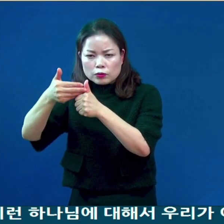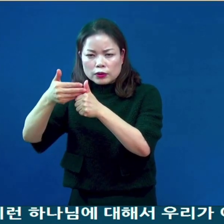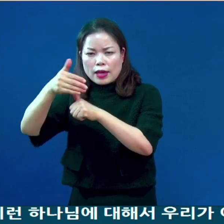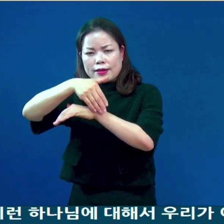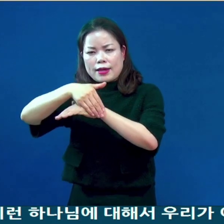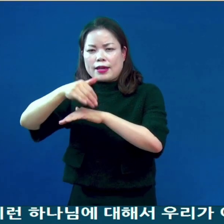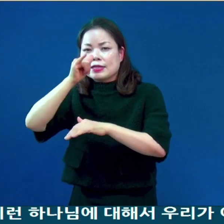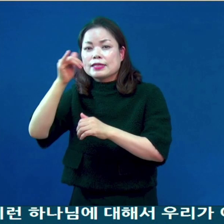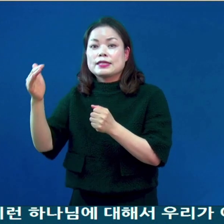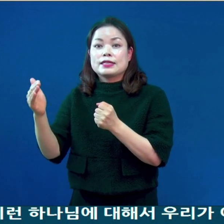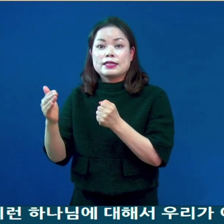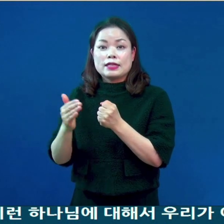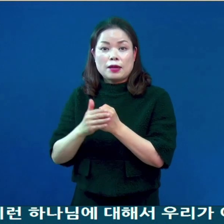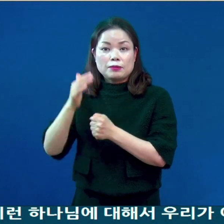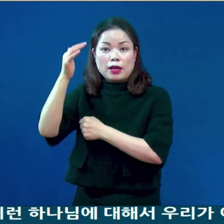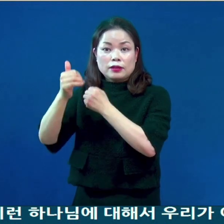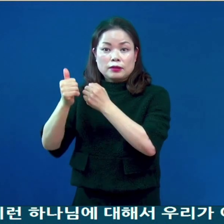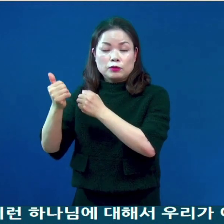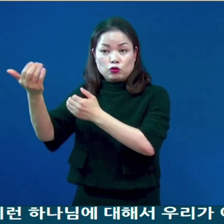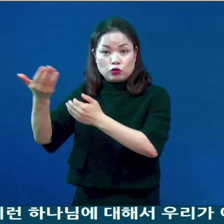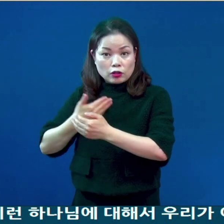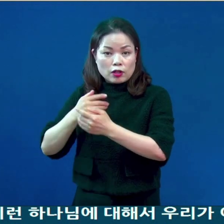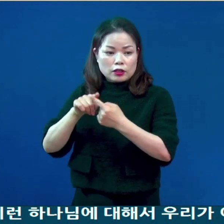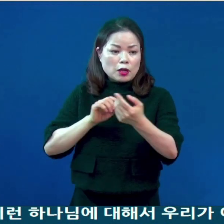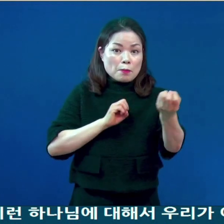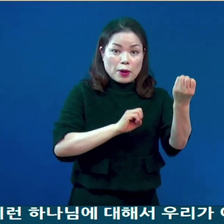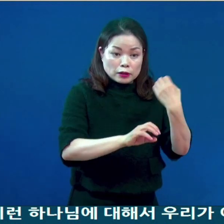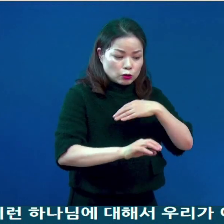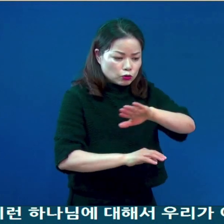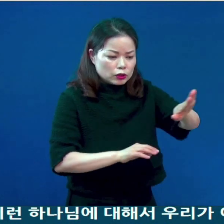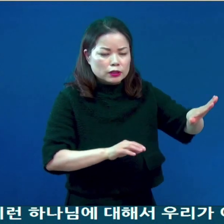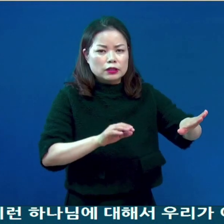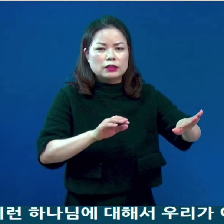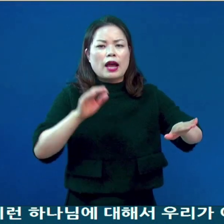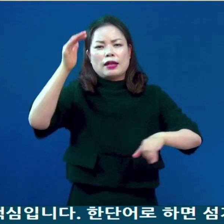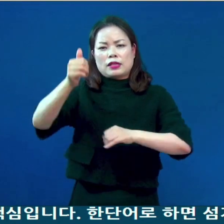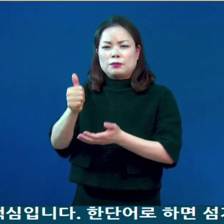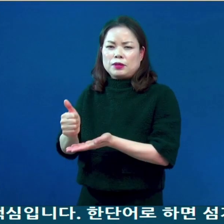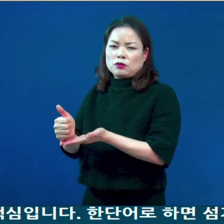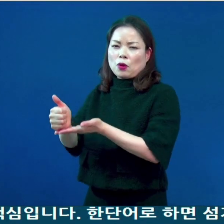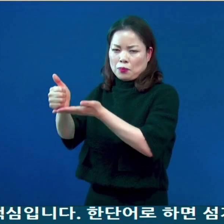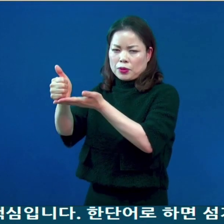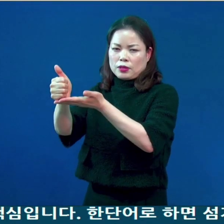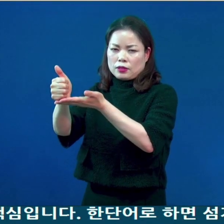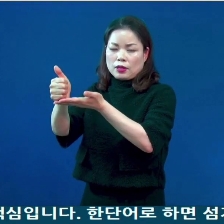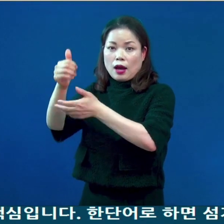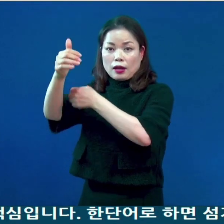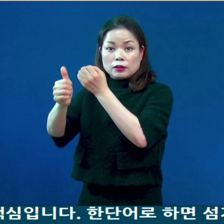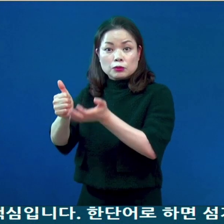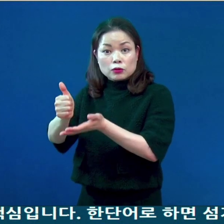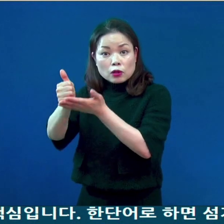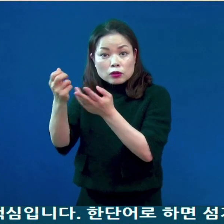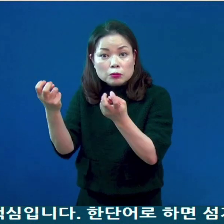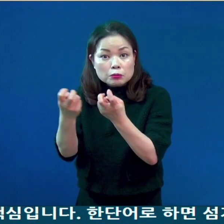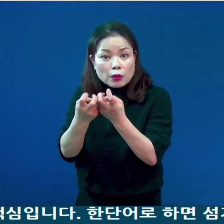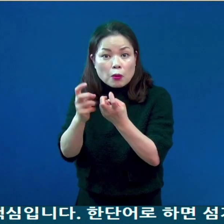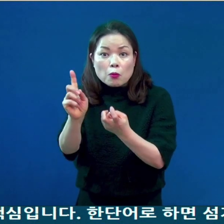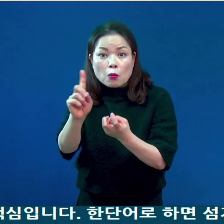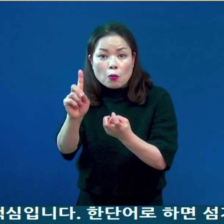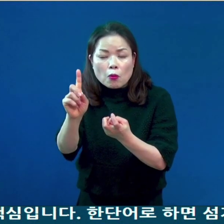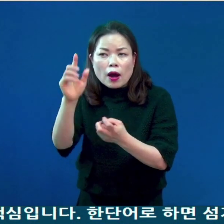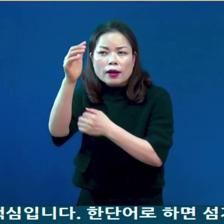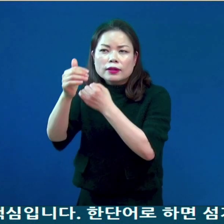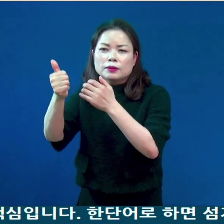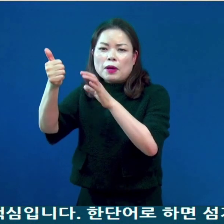우리가 그것에 반응해서 하나님을 섬겨야 되는 것이죠. 하나님을 섬기는 방법이 무엇입니까?